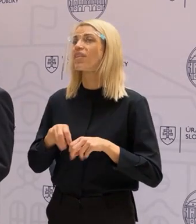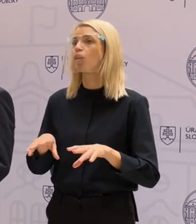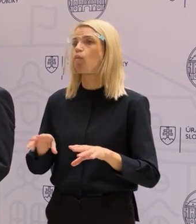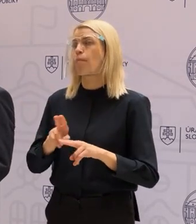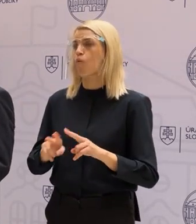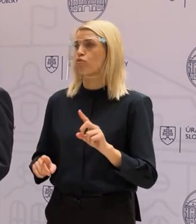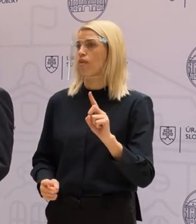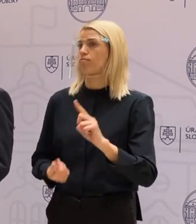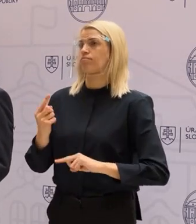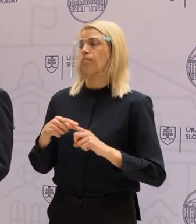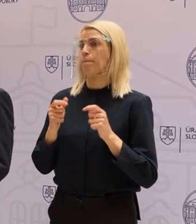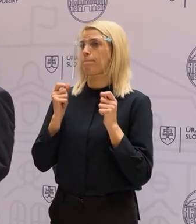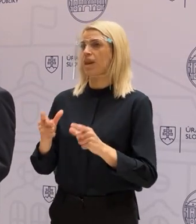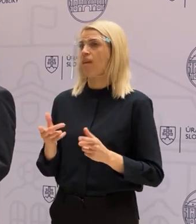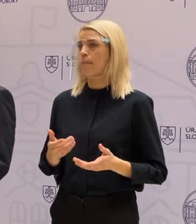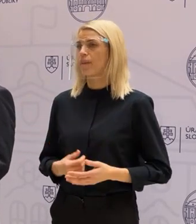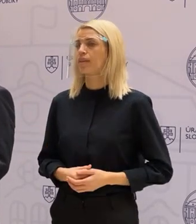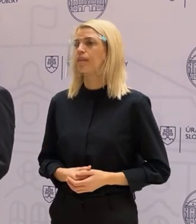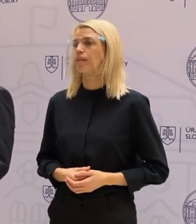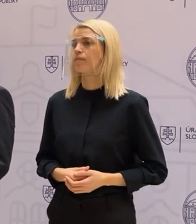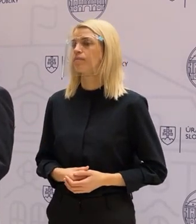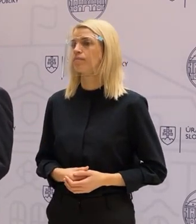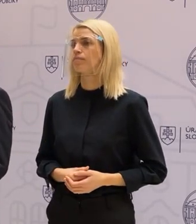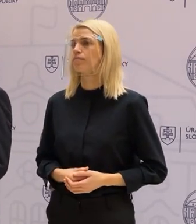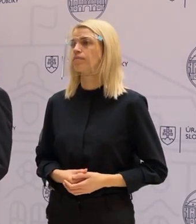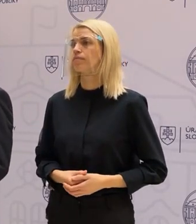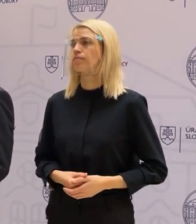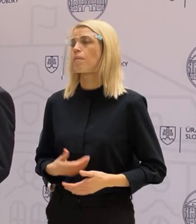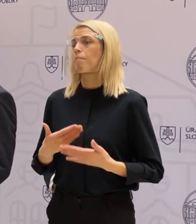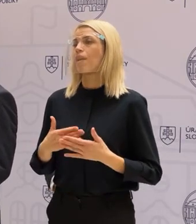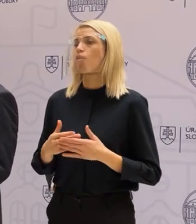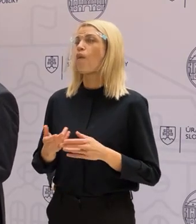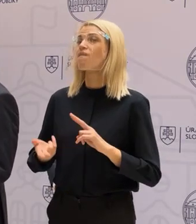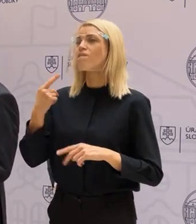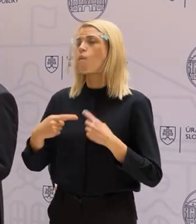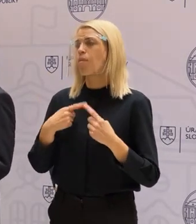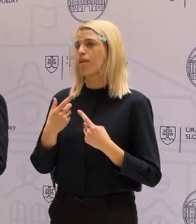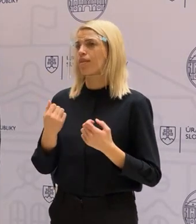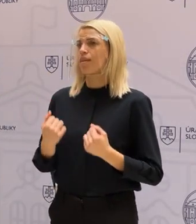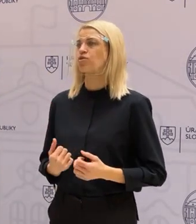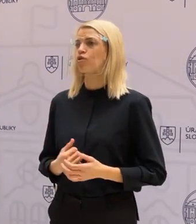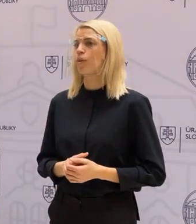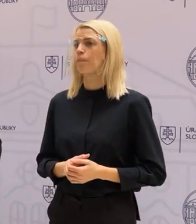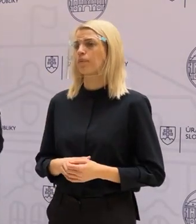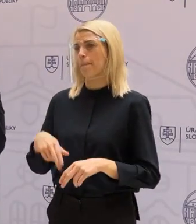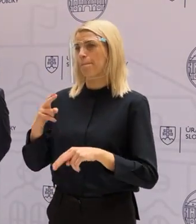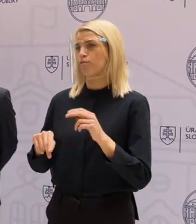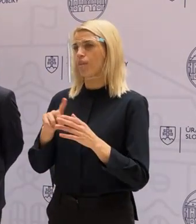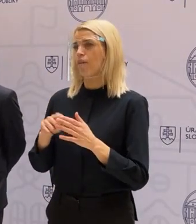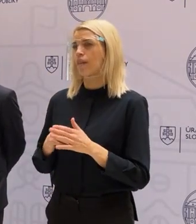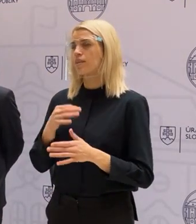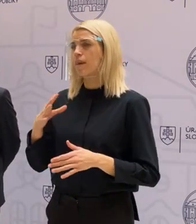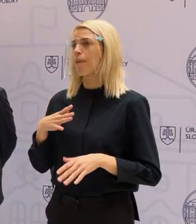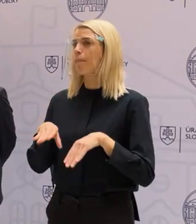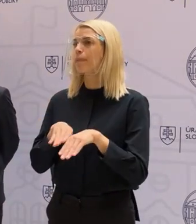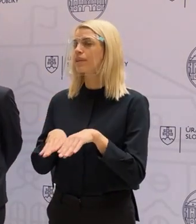niečím v tom procese prekvapiť, takže ešte o tom asi predčasne hovoriť. Možno posledná otázka aj na pána ministra.